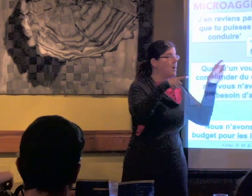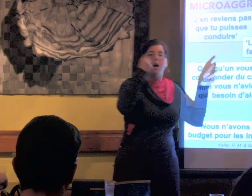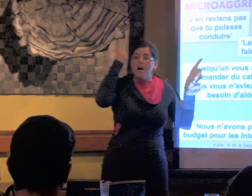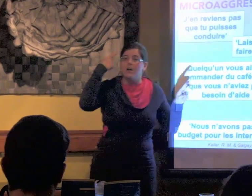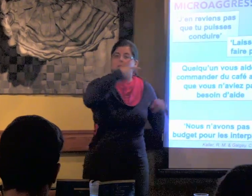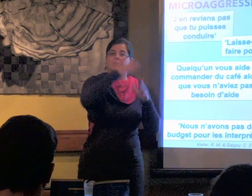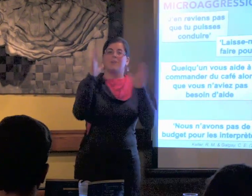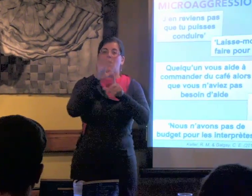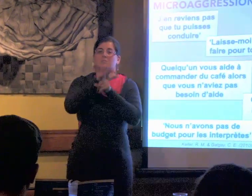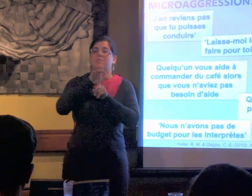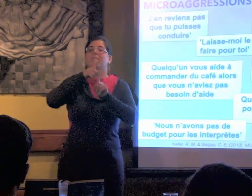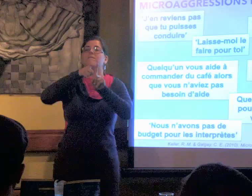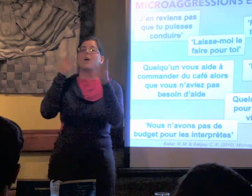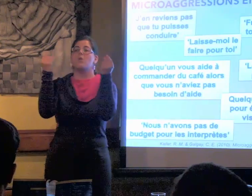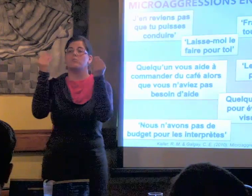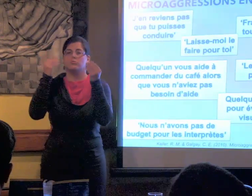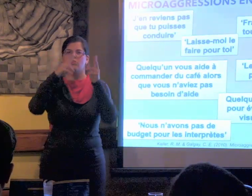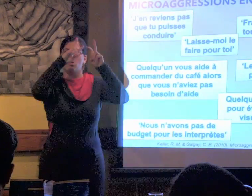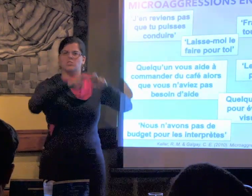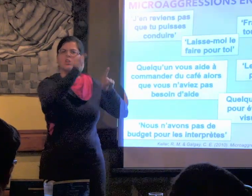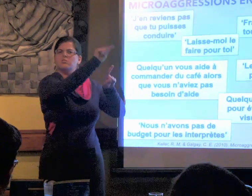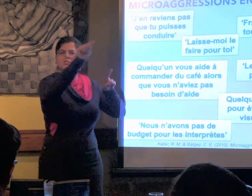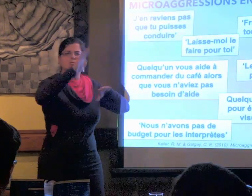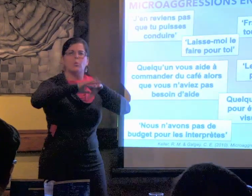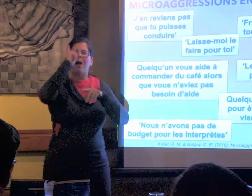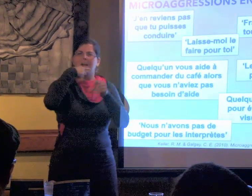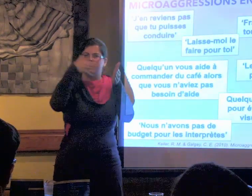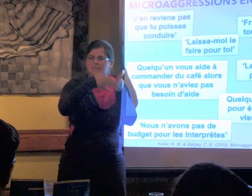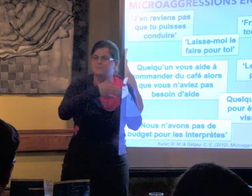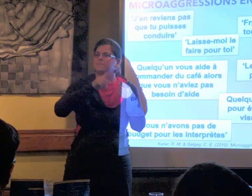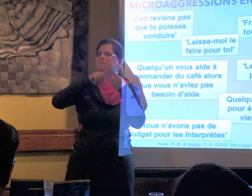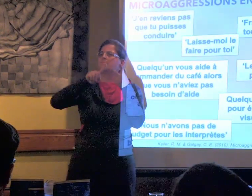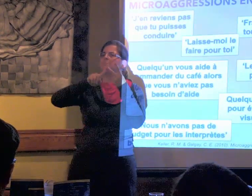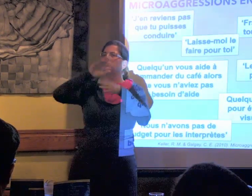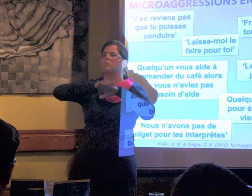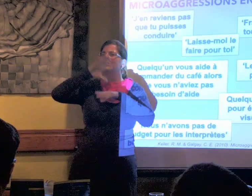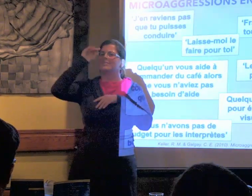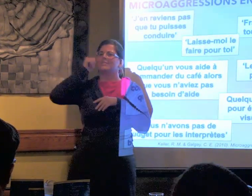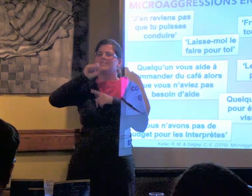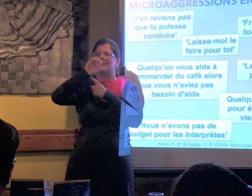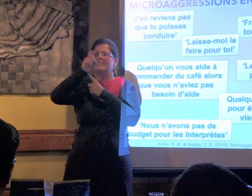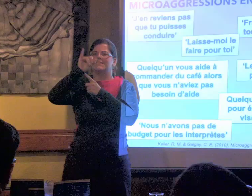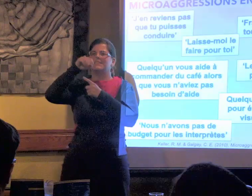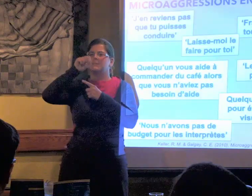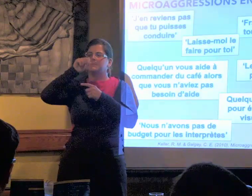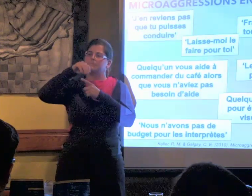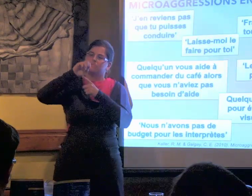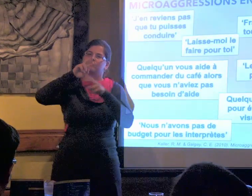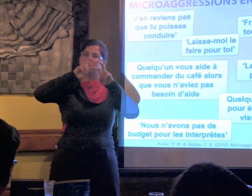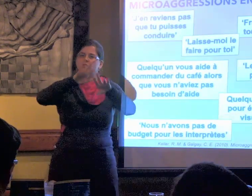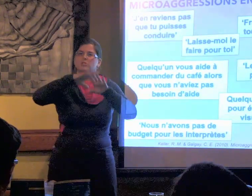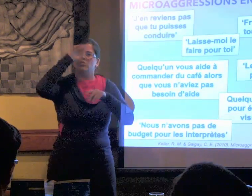merci beaucoup, Pamela, d'avoir ajouté ce point-là. Alors, le terme micro-agression vient en fait de recherche sur le racisme,